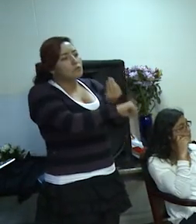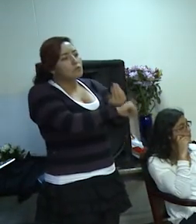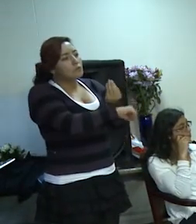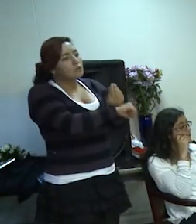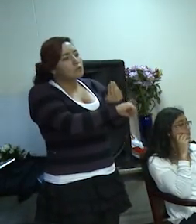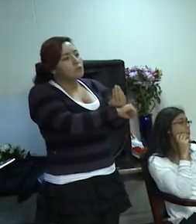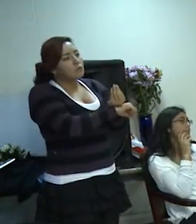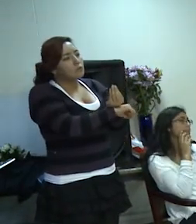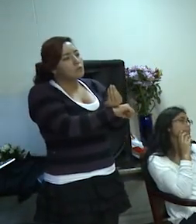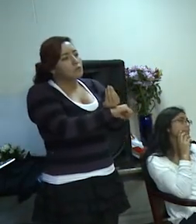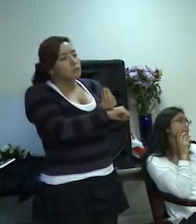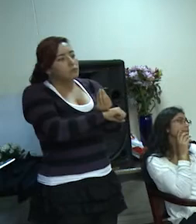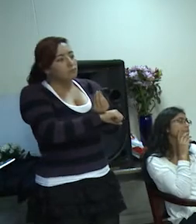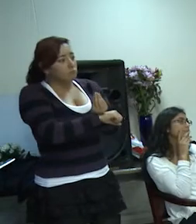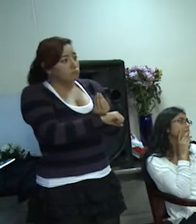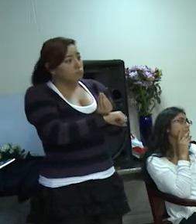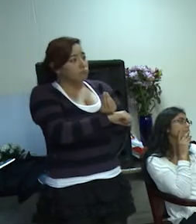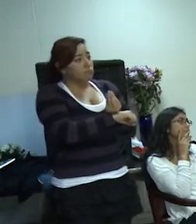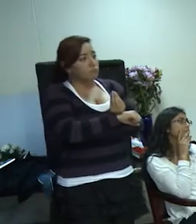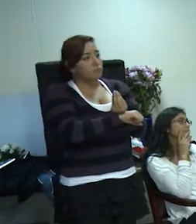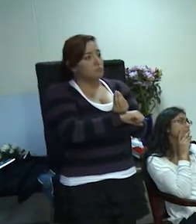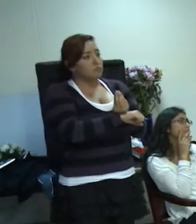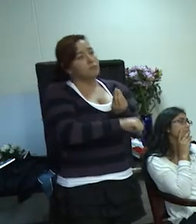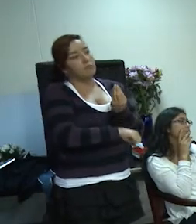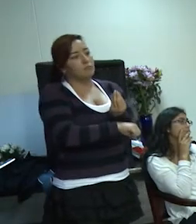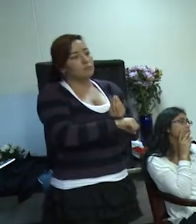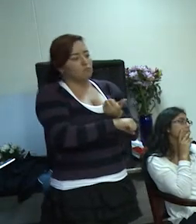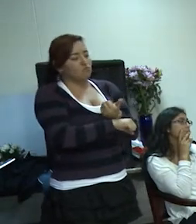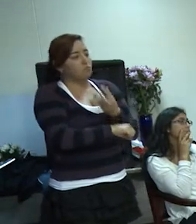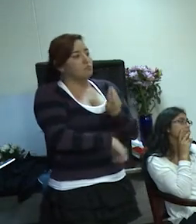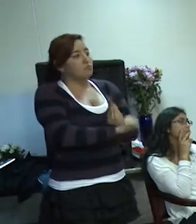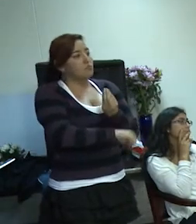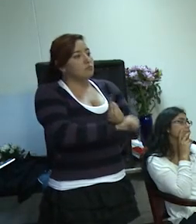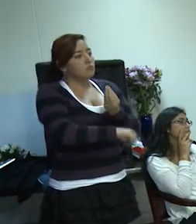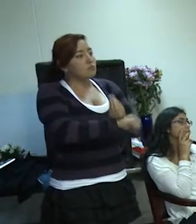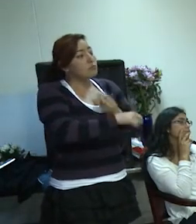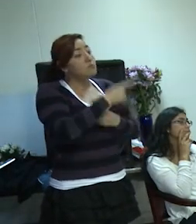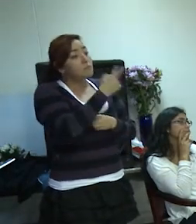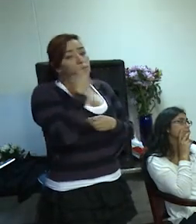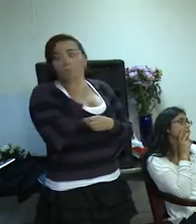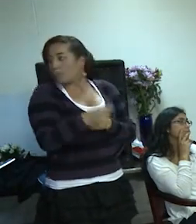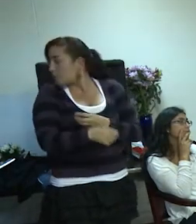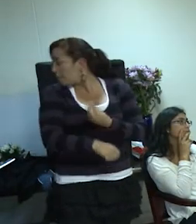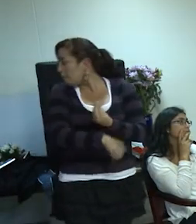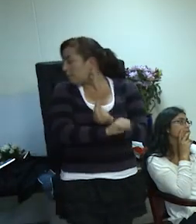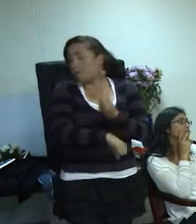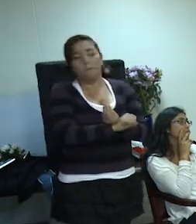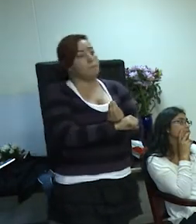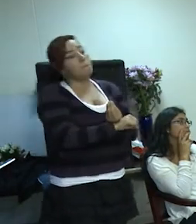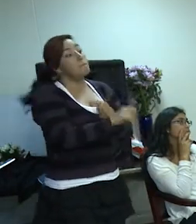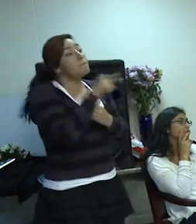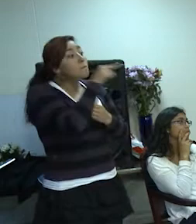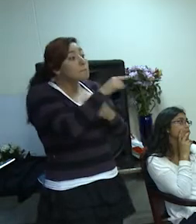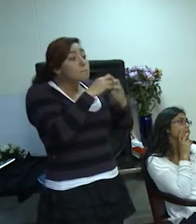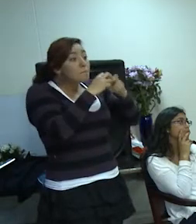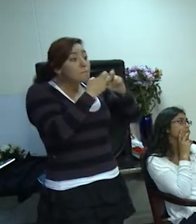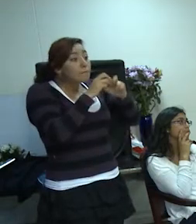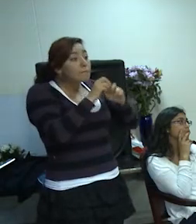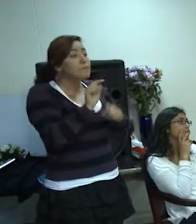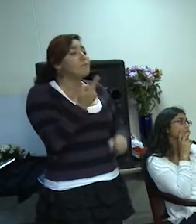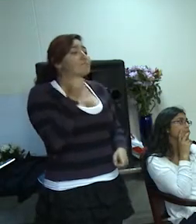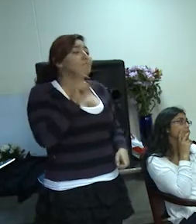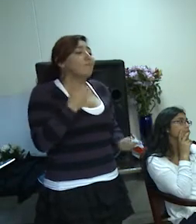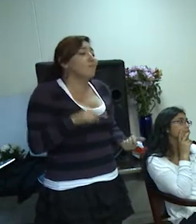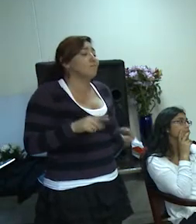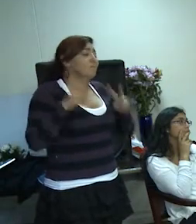eso, en el sentido de que una problemática como esta requiere primero